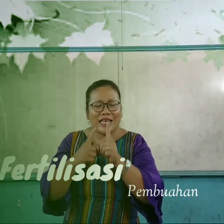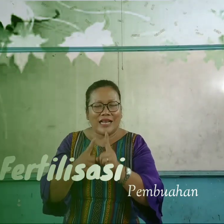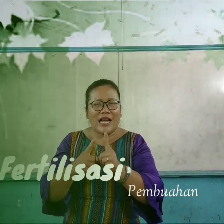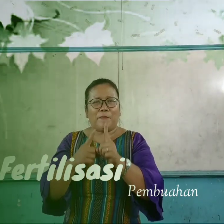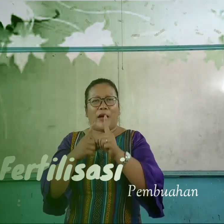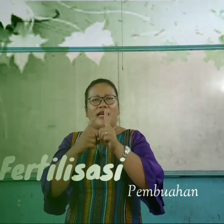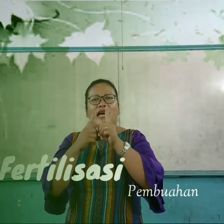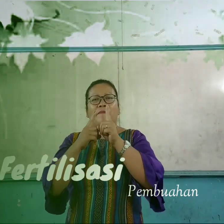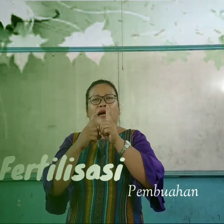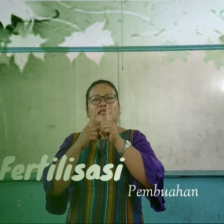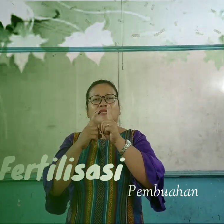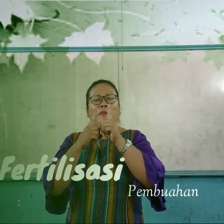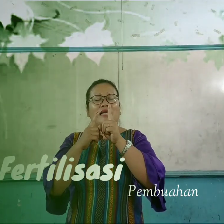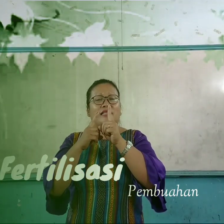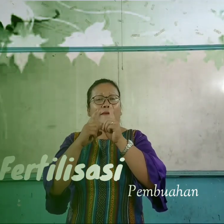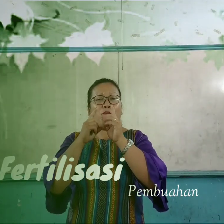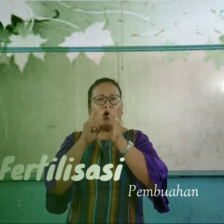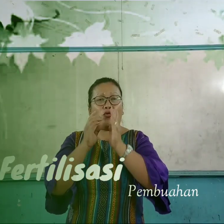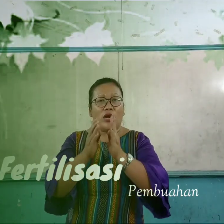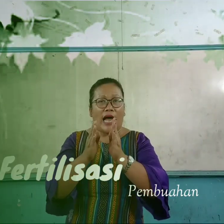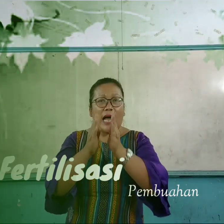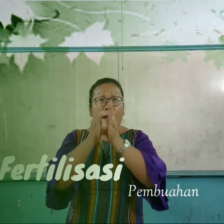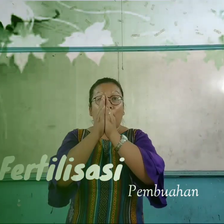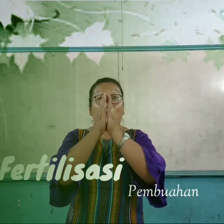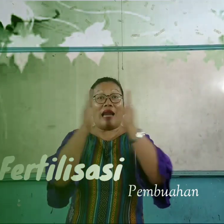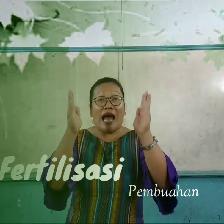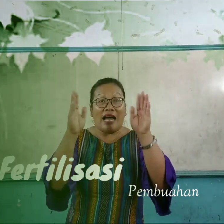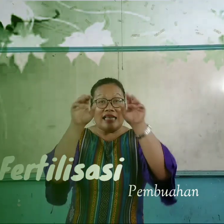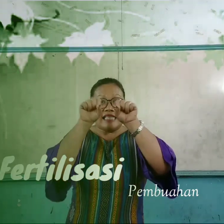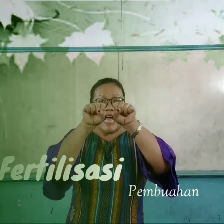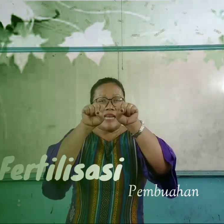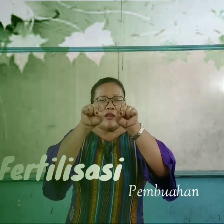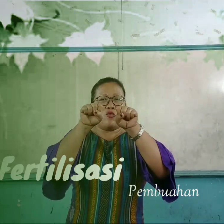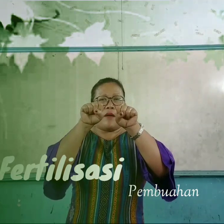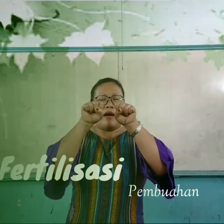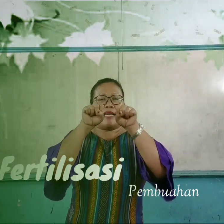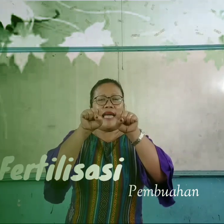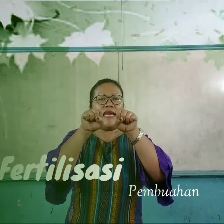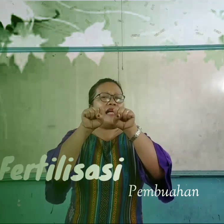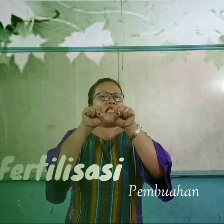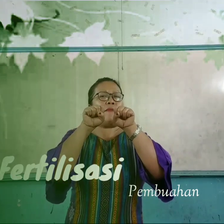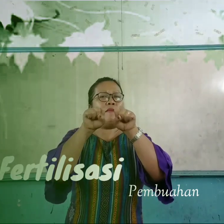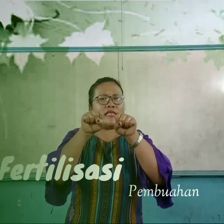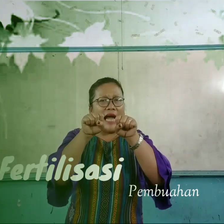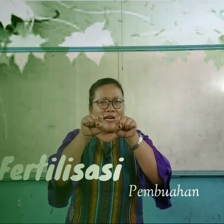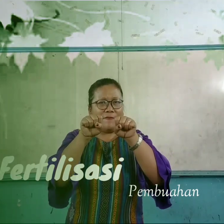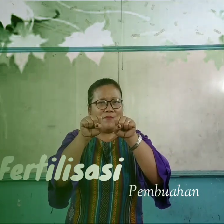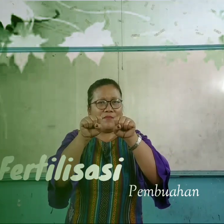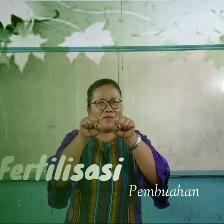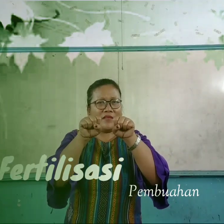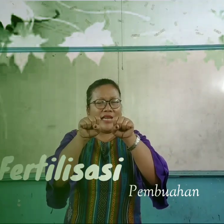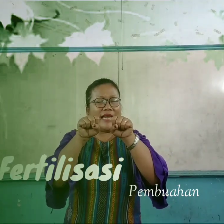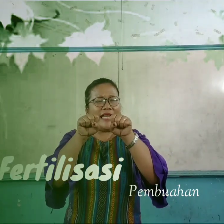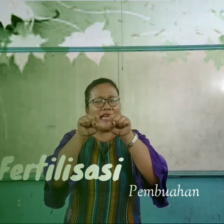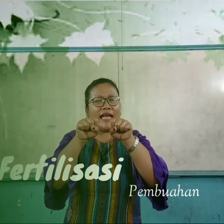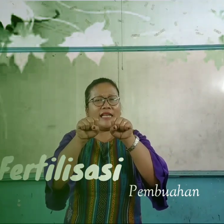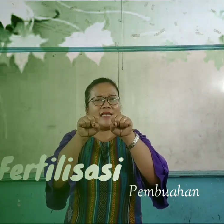Ketika pada fase morula membelah jadi dua bagian yang sama besar. Inilah yang sering